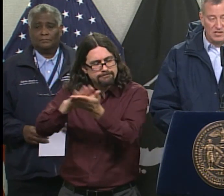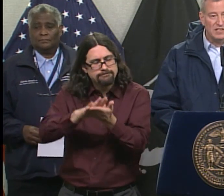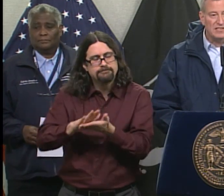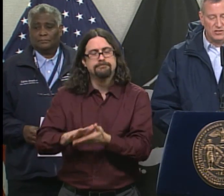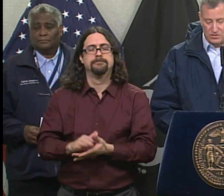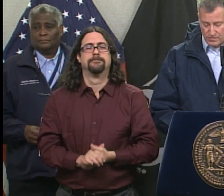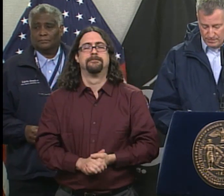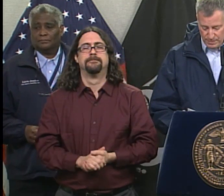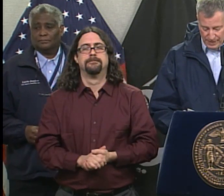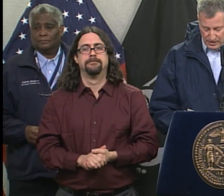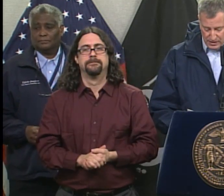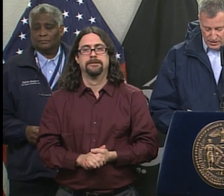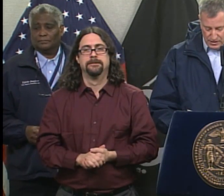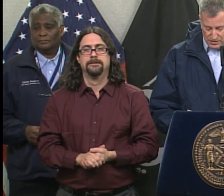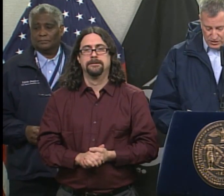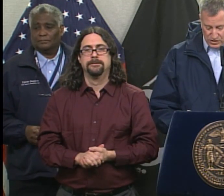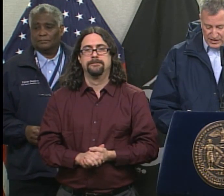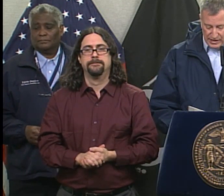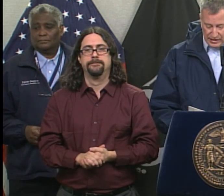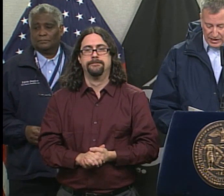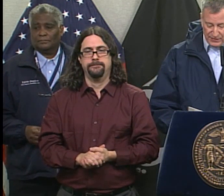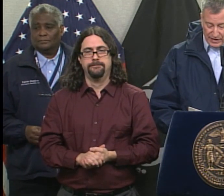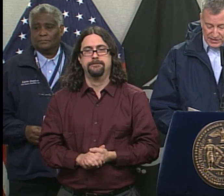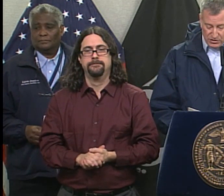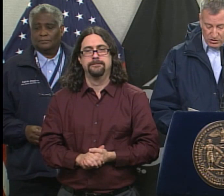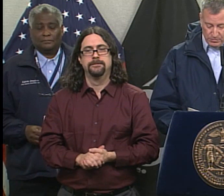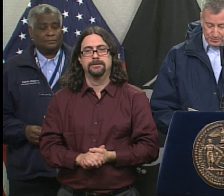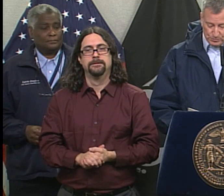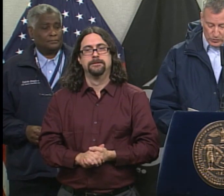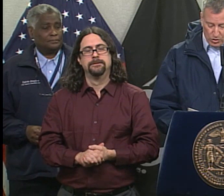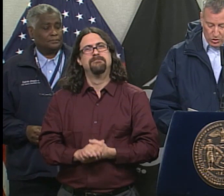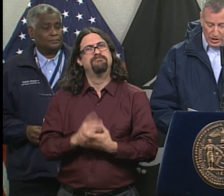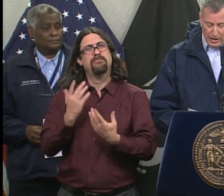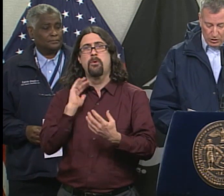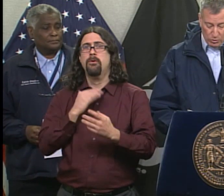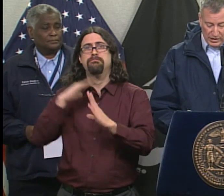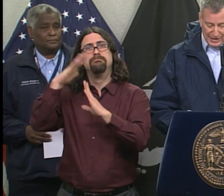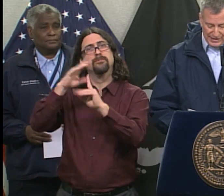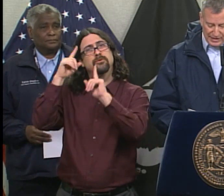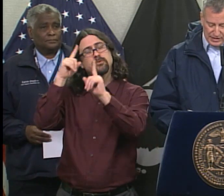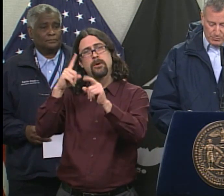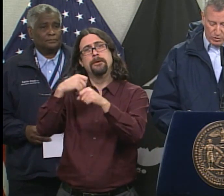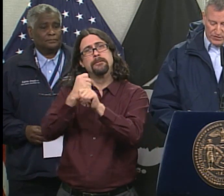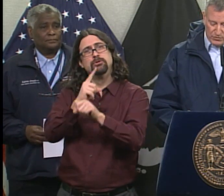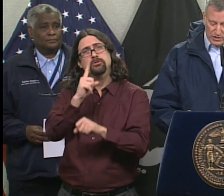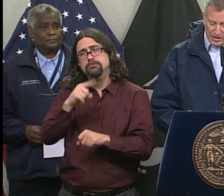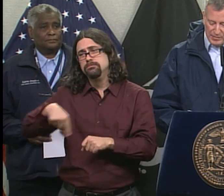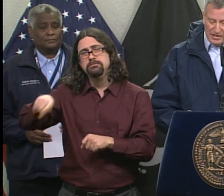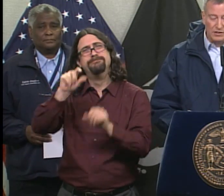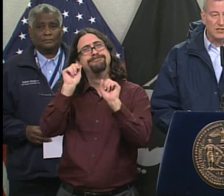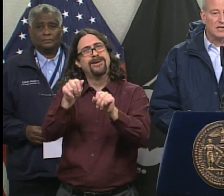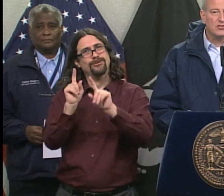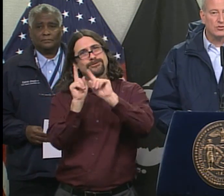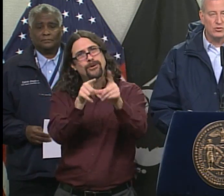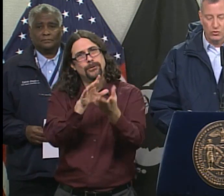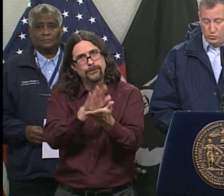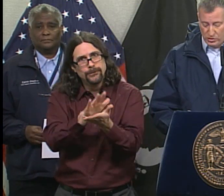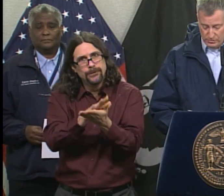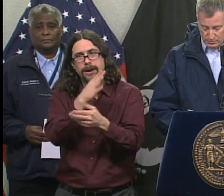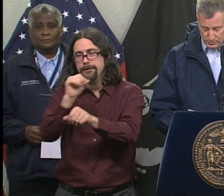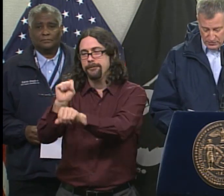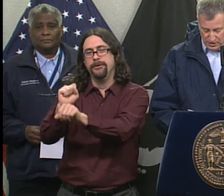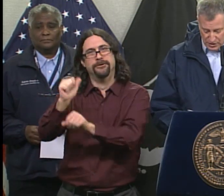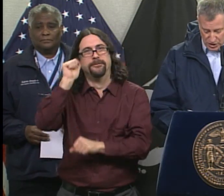estemos listos. Si no tienen calefacción o agua caliente, por favor llamen al